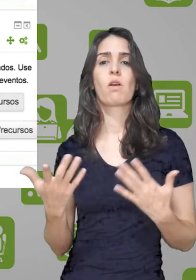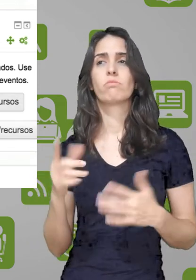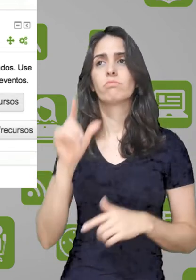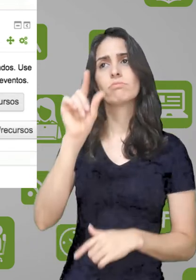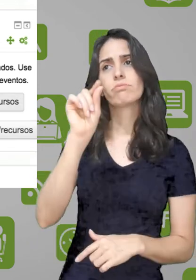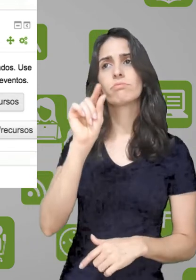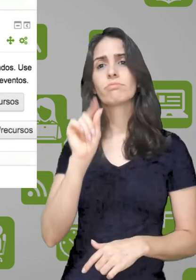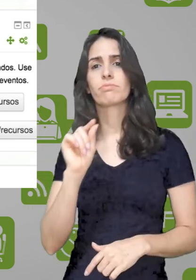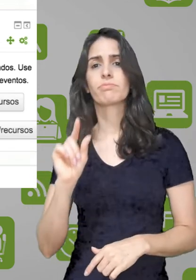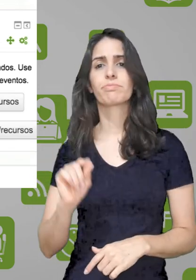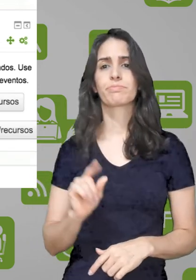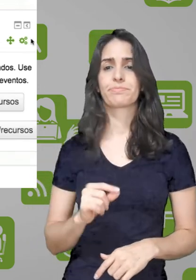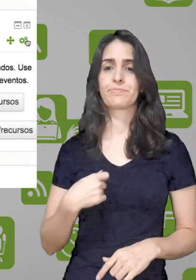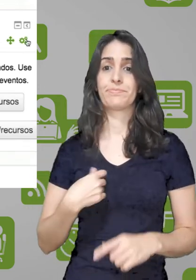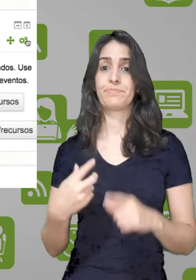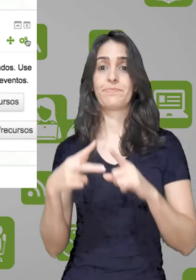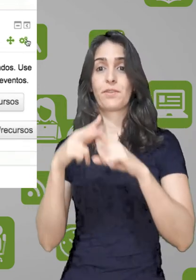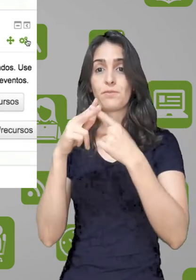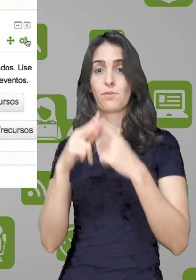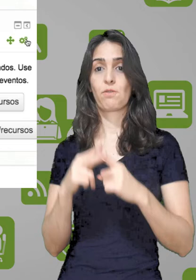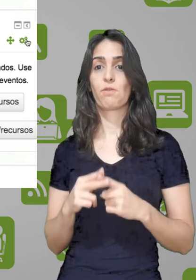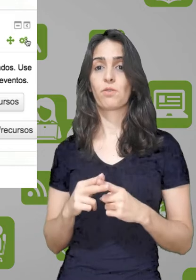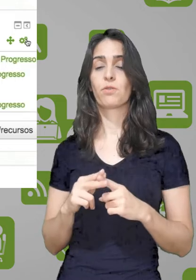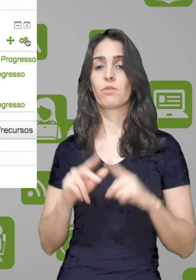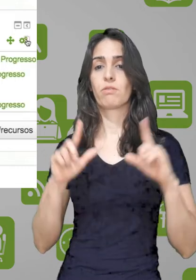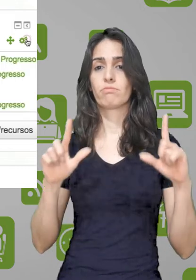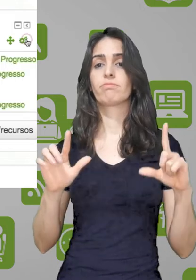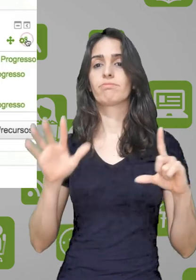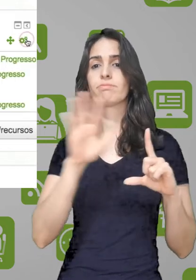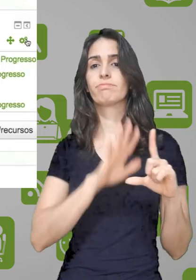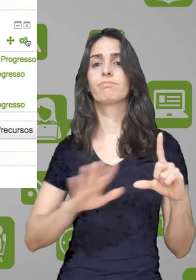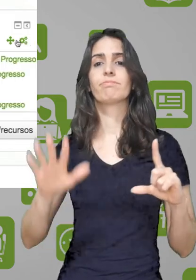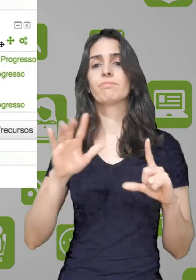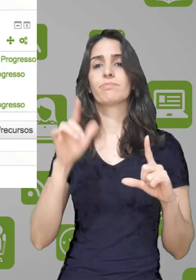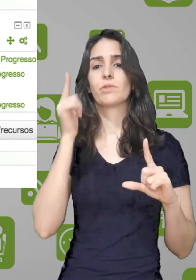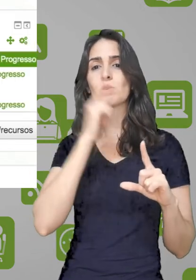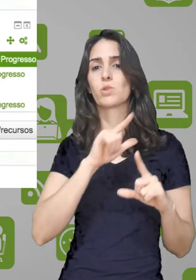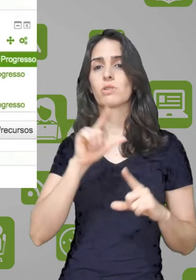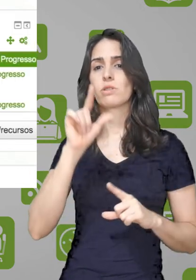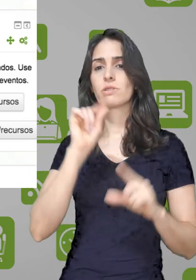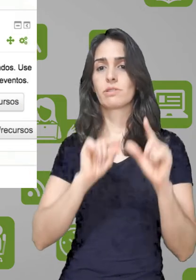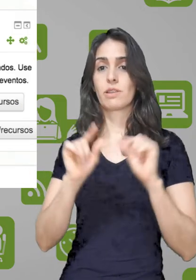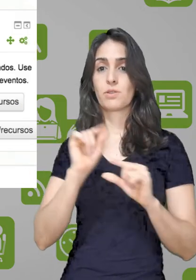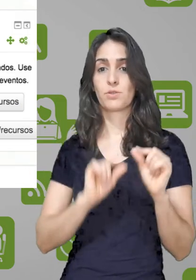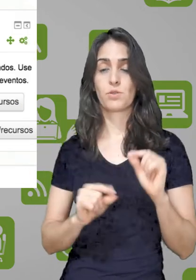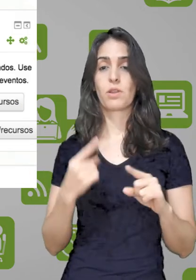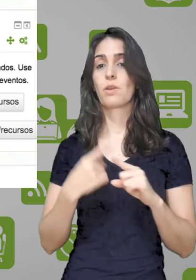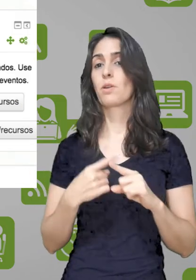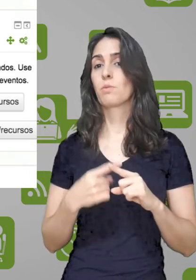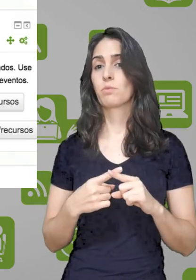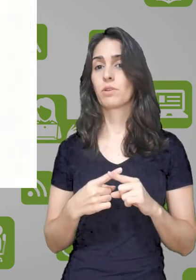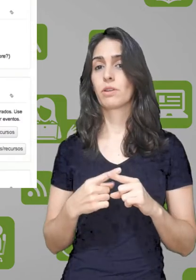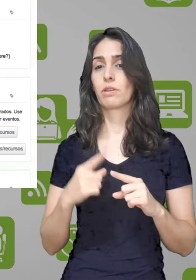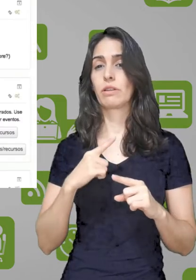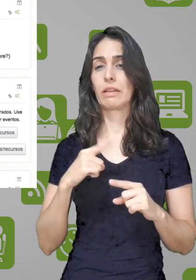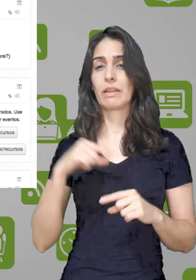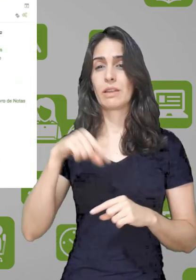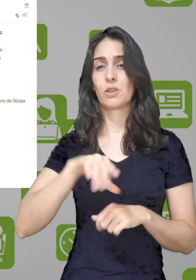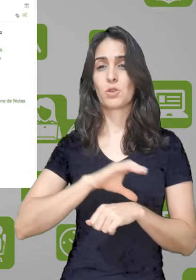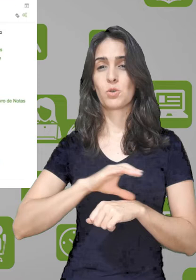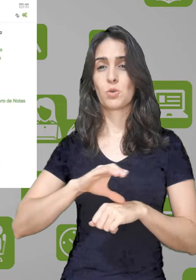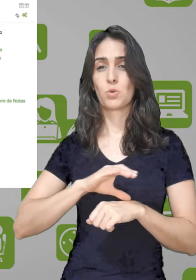essas atividades e recursos. Então, eu vou configurar esse bloco para que eu selecione. Por